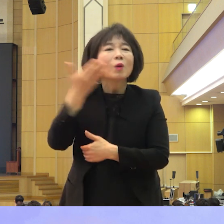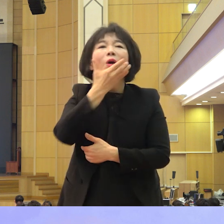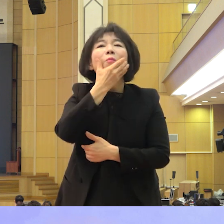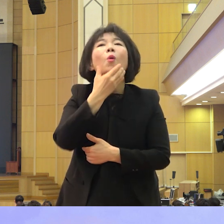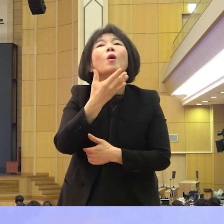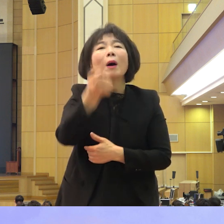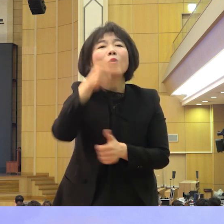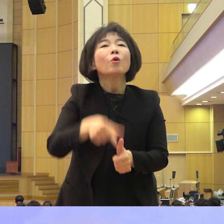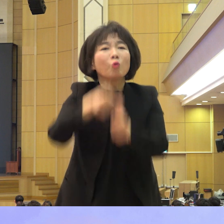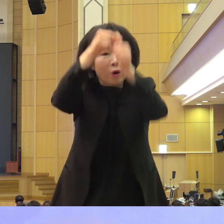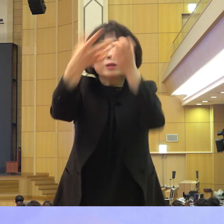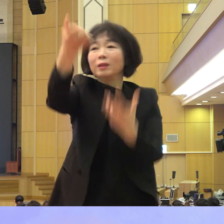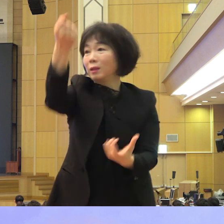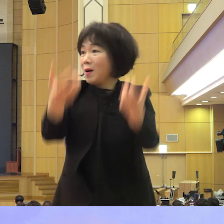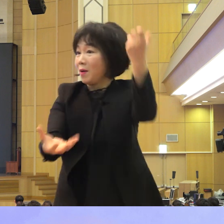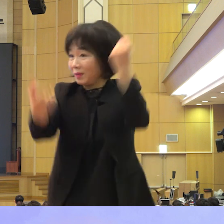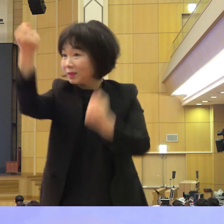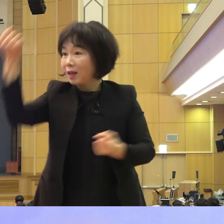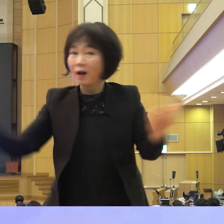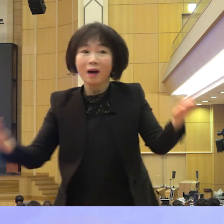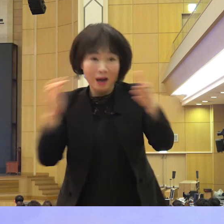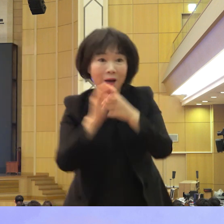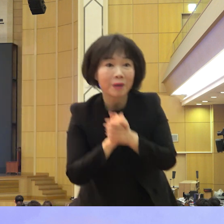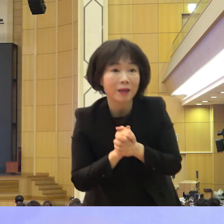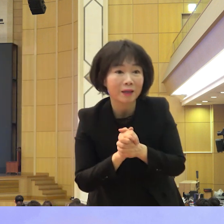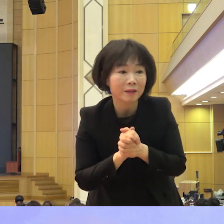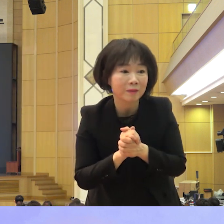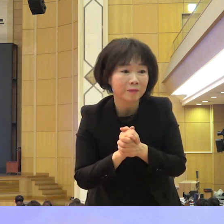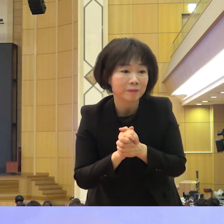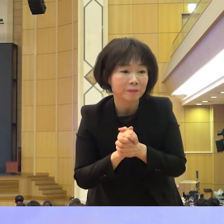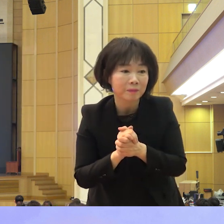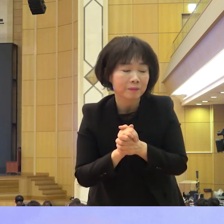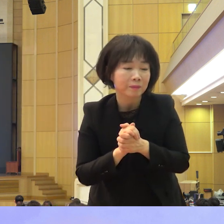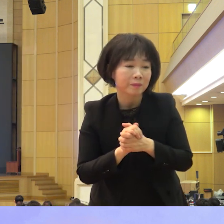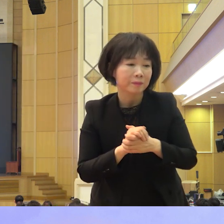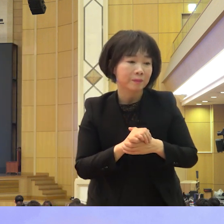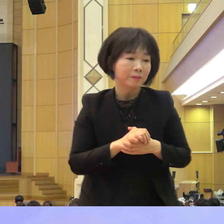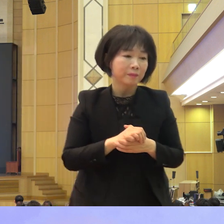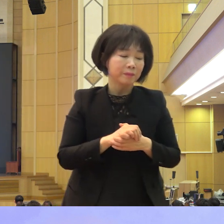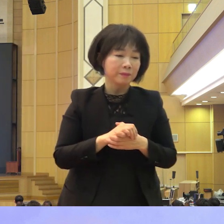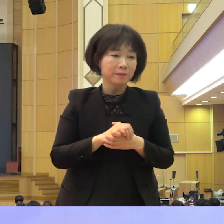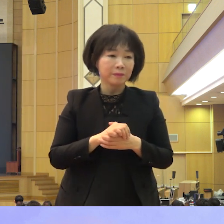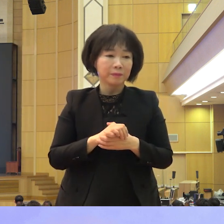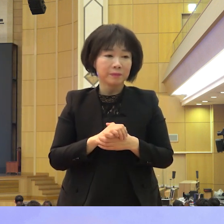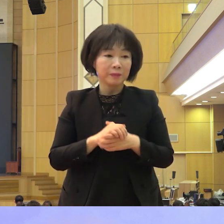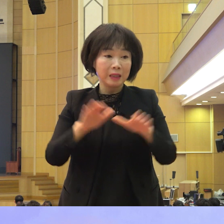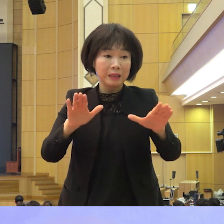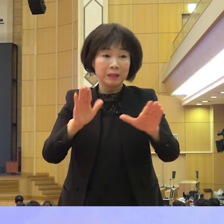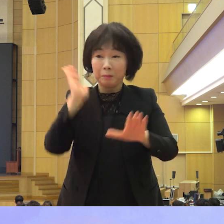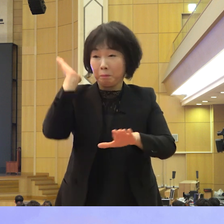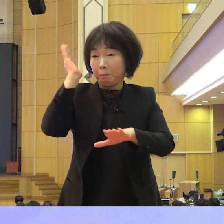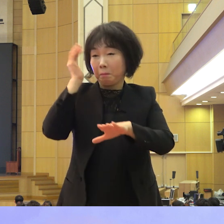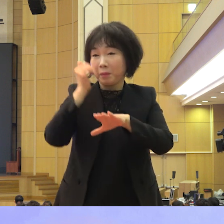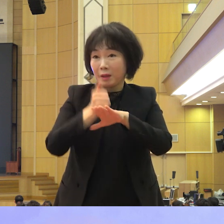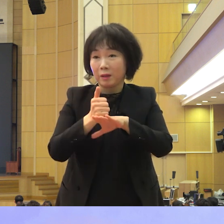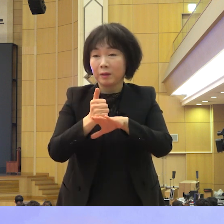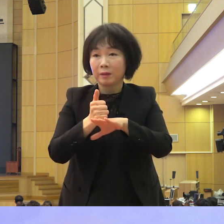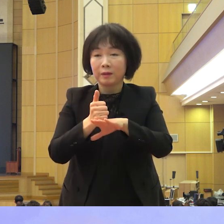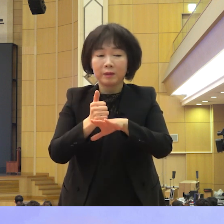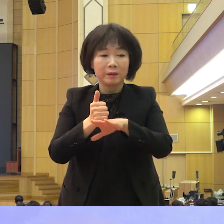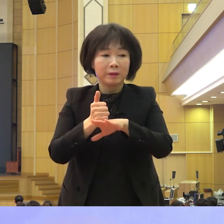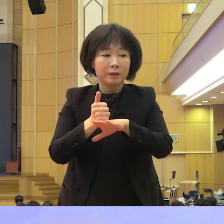복음의 말씀, 믿음의 말씀, 예수를 믿으라는 말씀이고, 이제 결론에 가서 말씀을